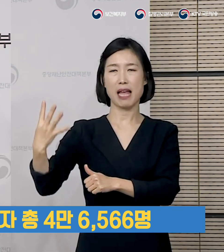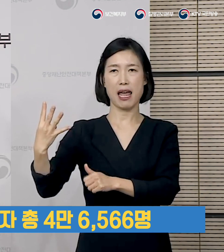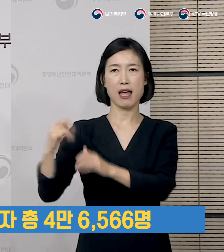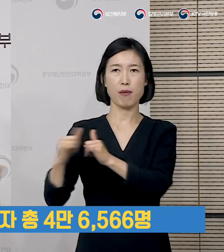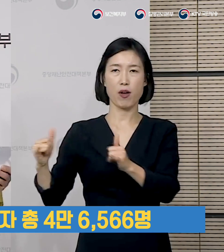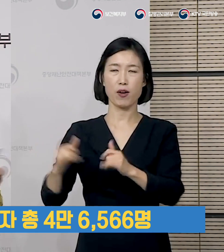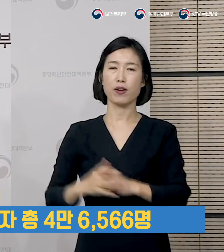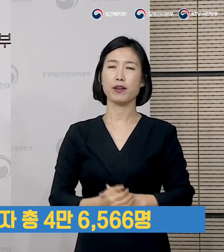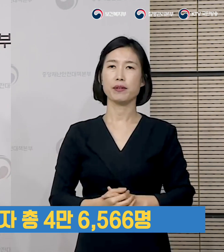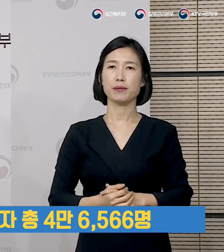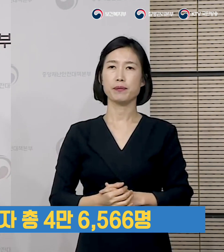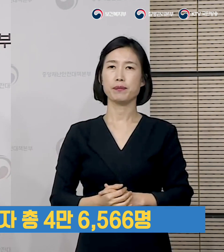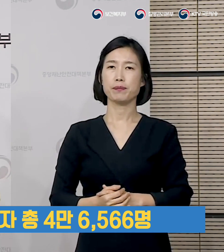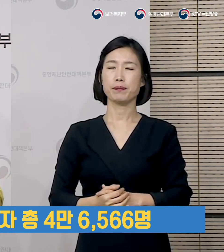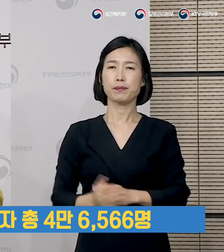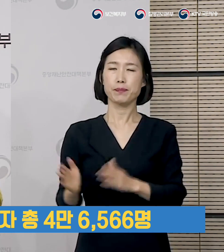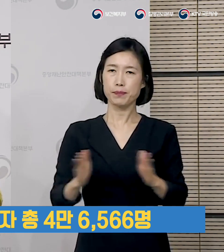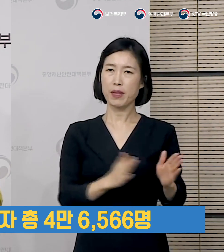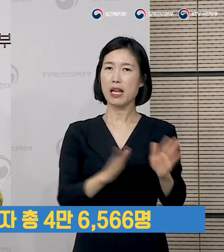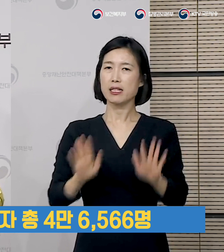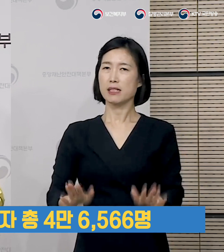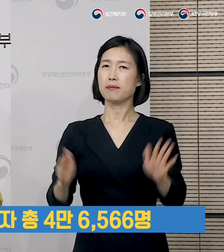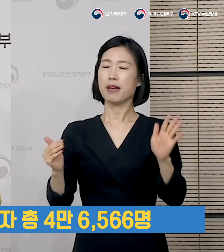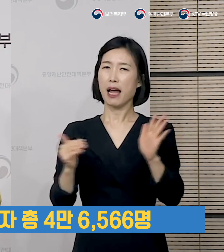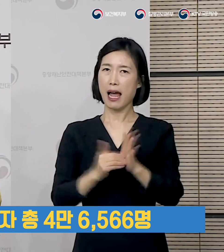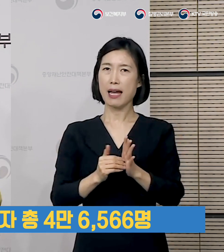38,424명입니다. 그동안